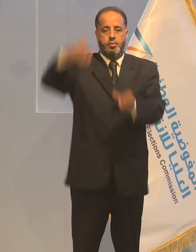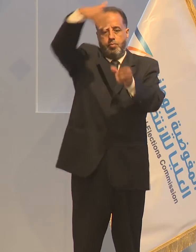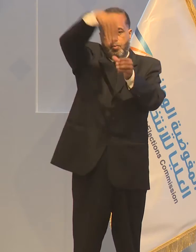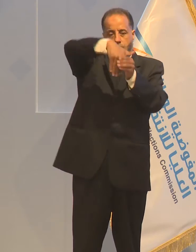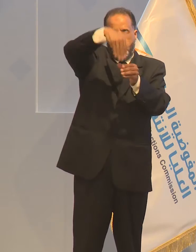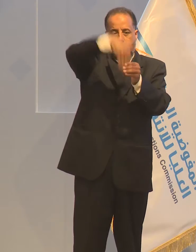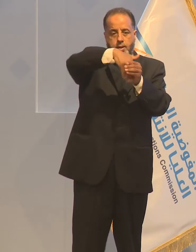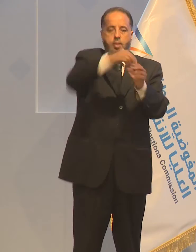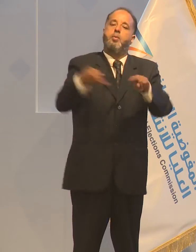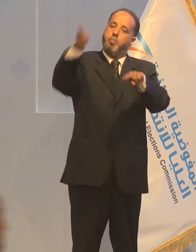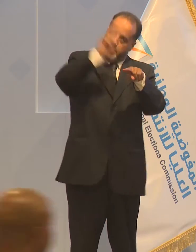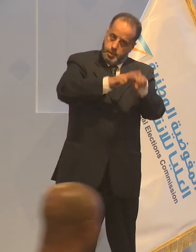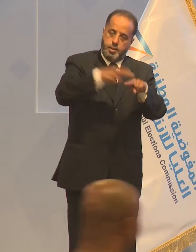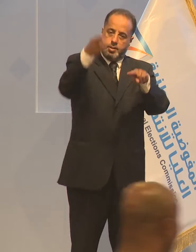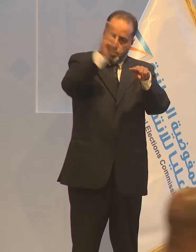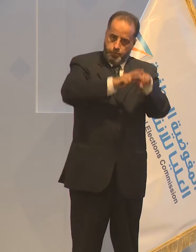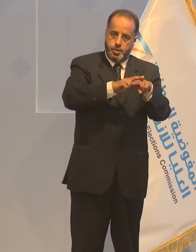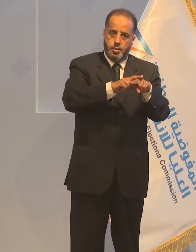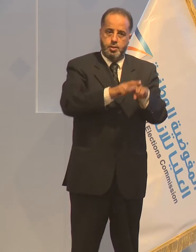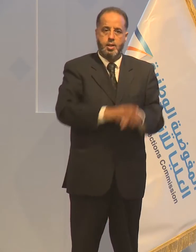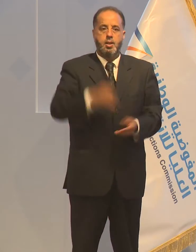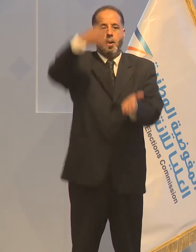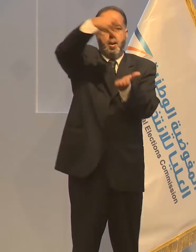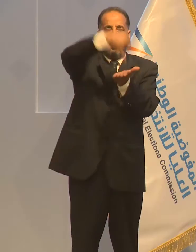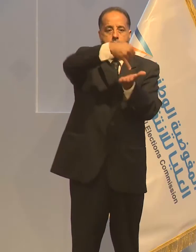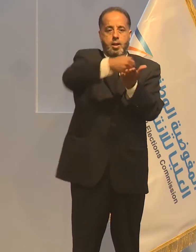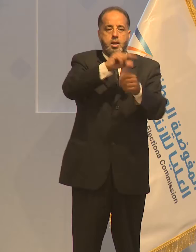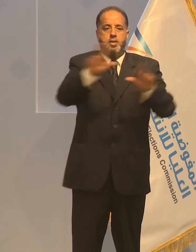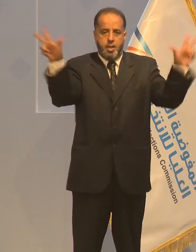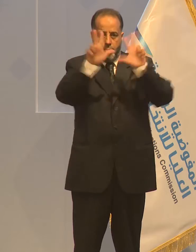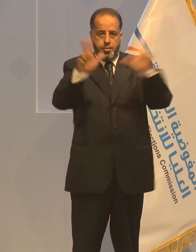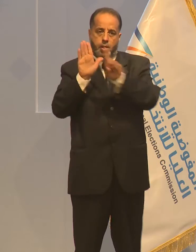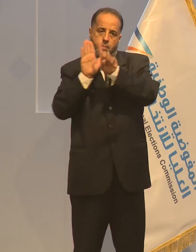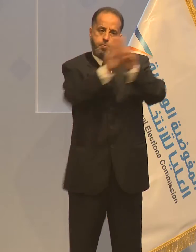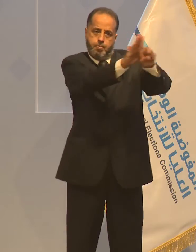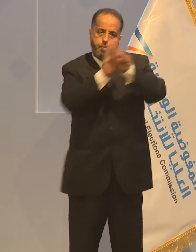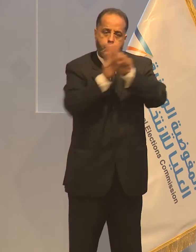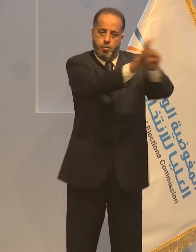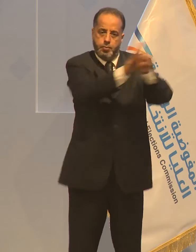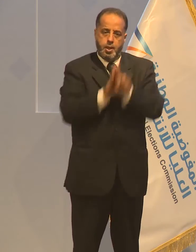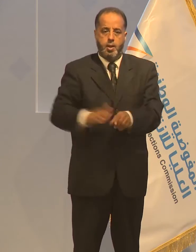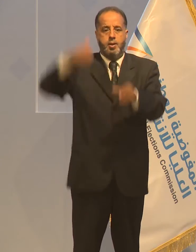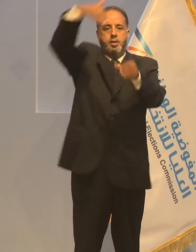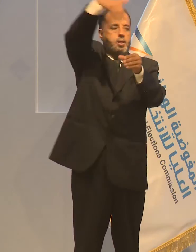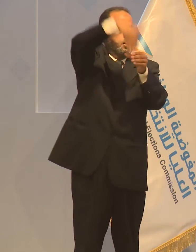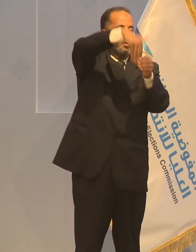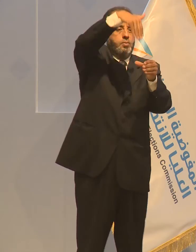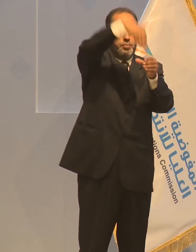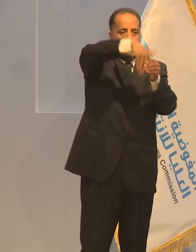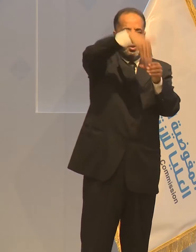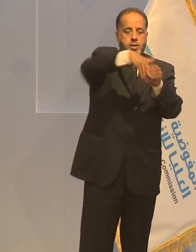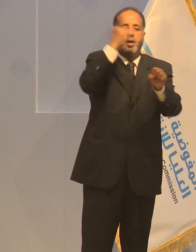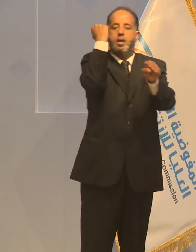وفي الجانب الآخر أن يقود هذا المركز حملة إعلامية داعمة لجهود المفوضية